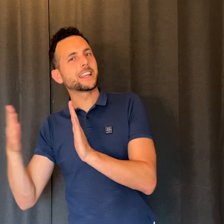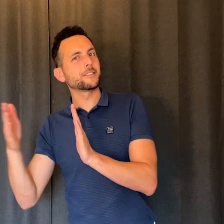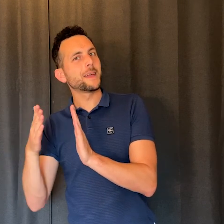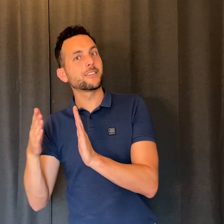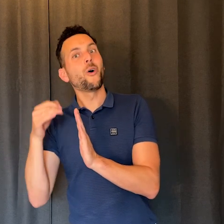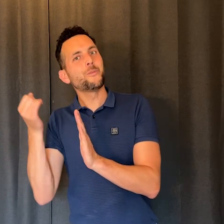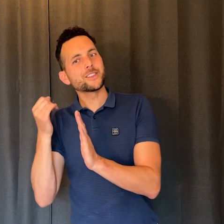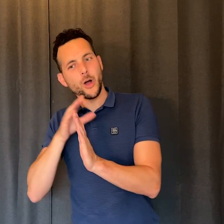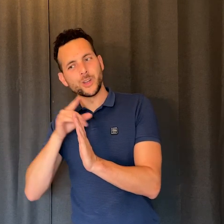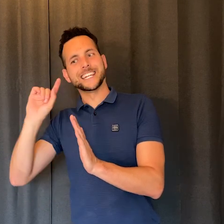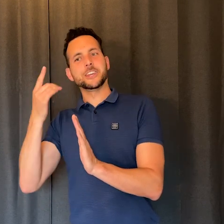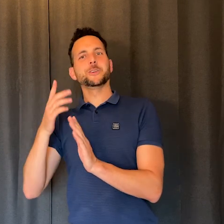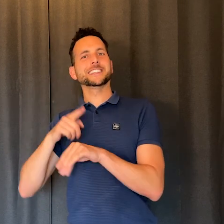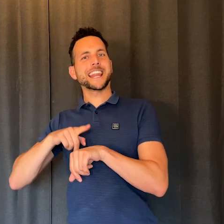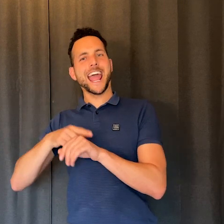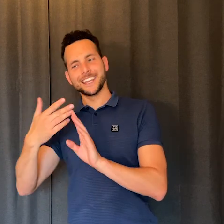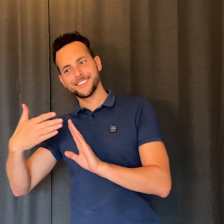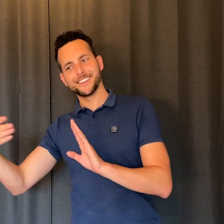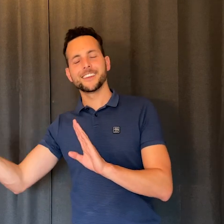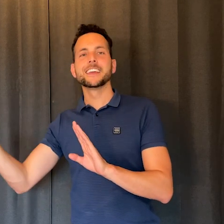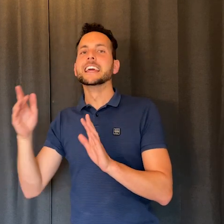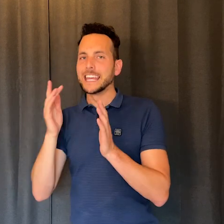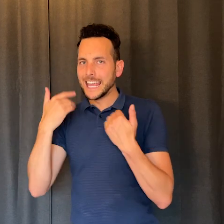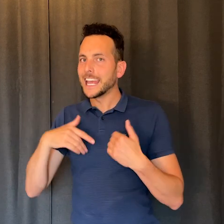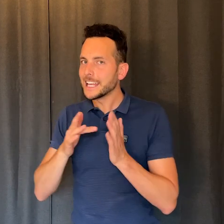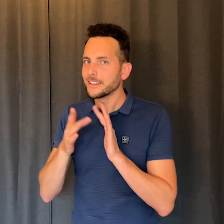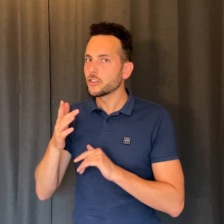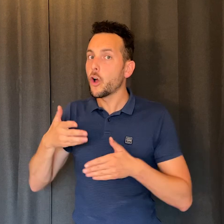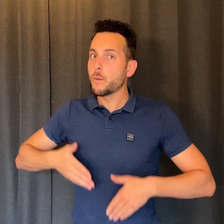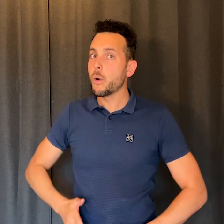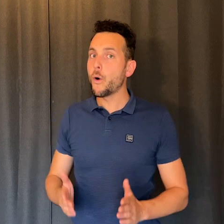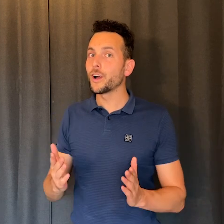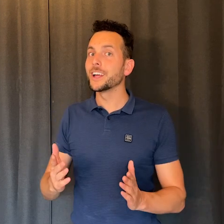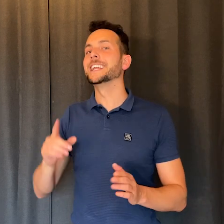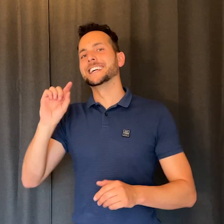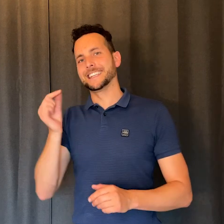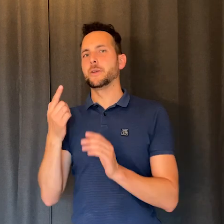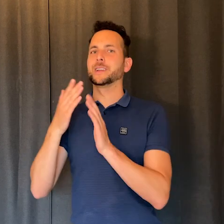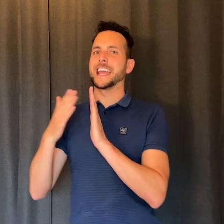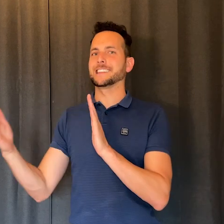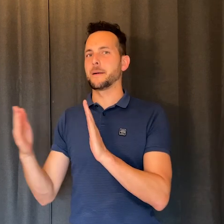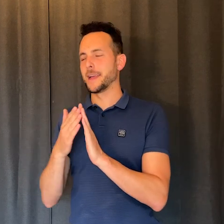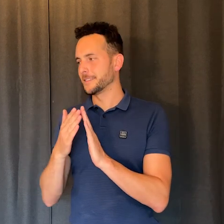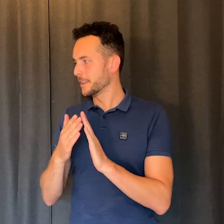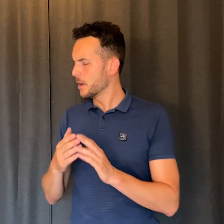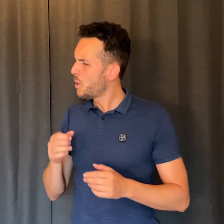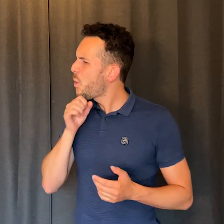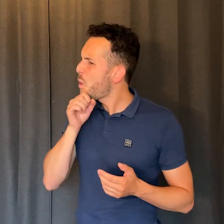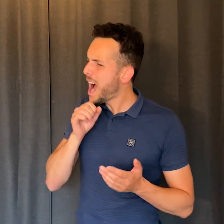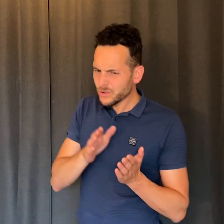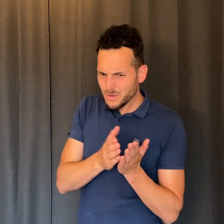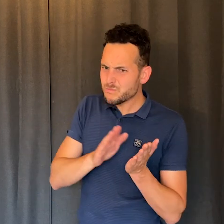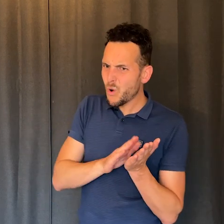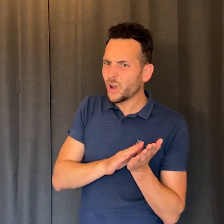tijd. Oh. En dus, de Heer Jezus is dus geboren in het Nieuwe Testament. Wow. En ja. Hoe oud was dit boek